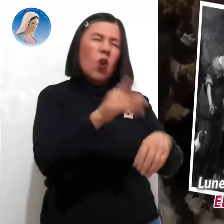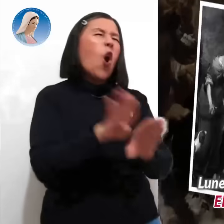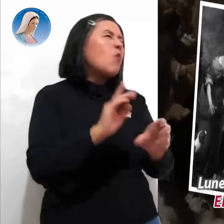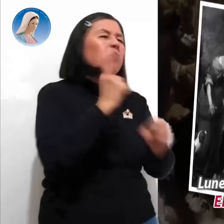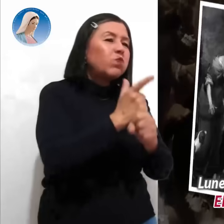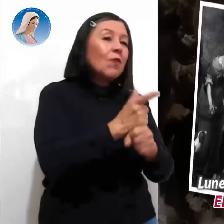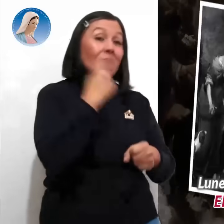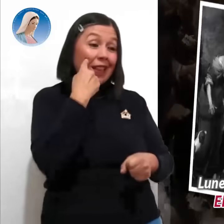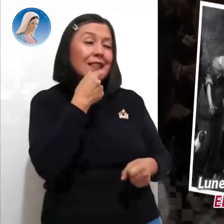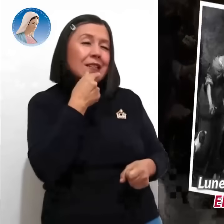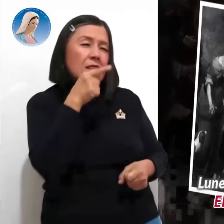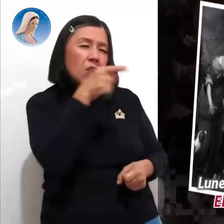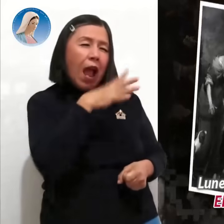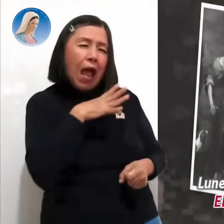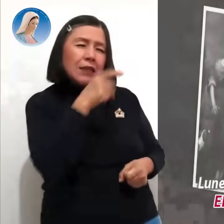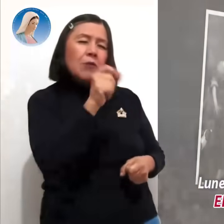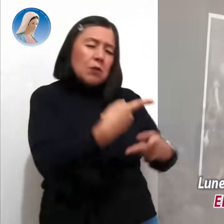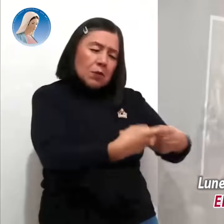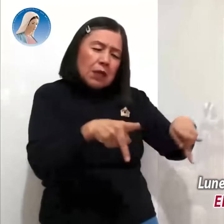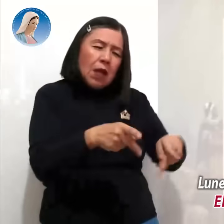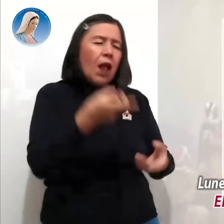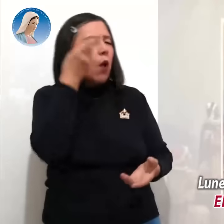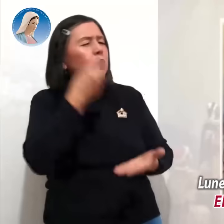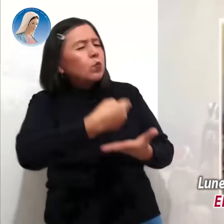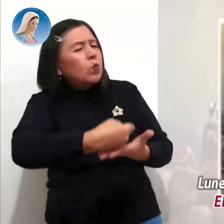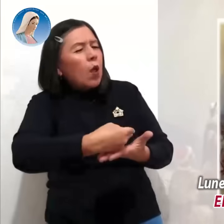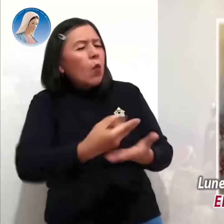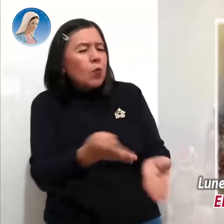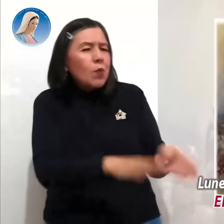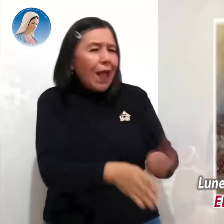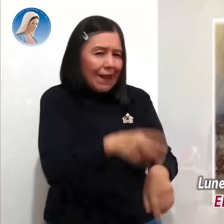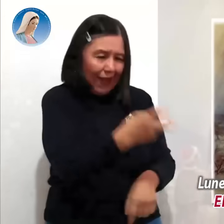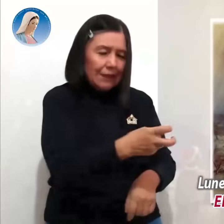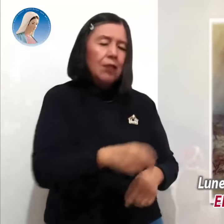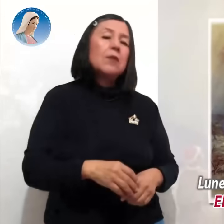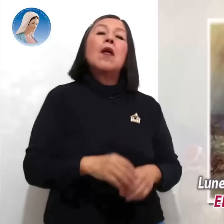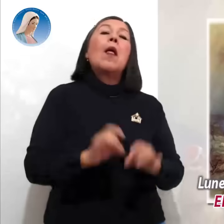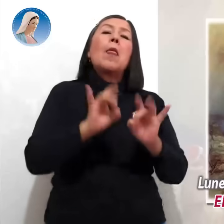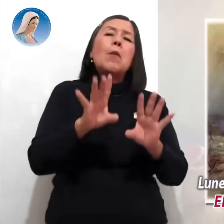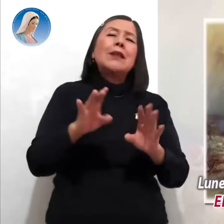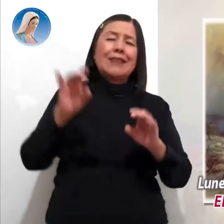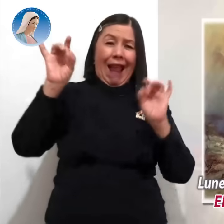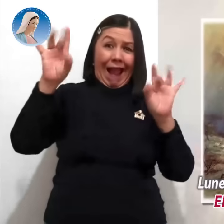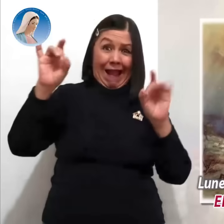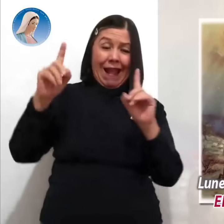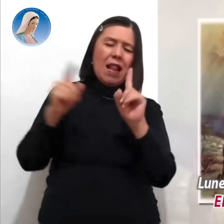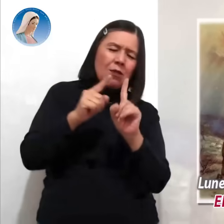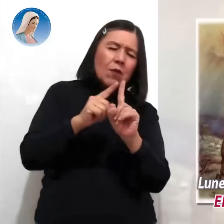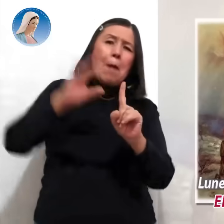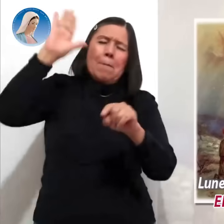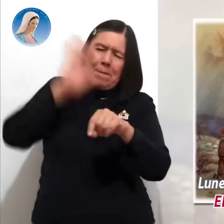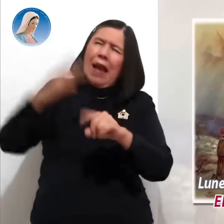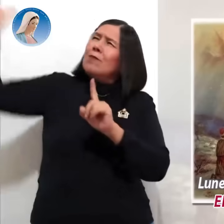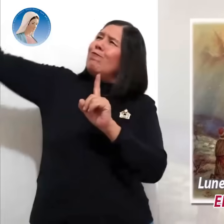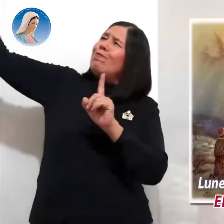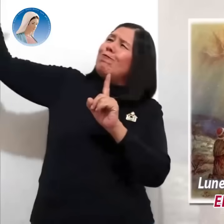Encontrarán al niño envuelto en pañales y recostado en un pesebre. De pronto se le unió al ángel una multitud